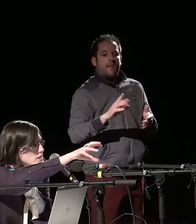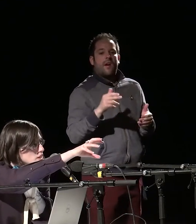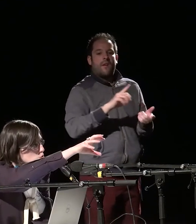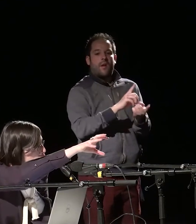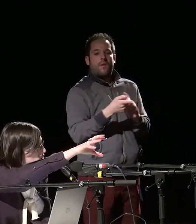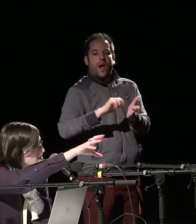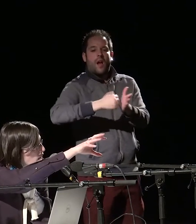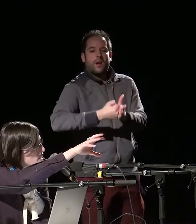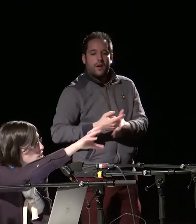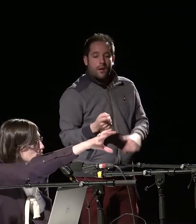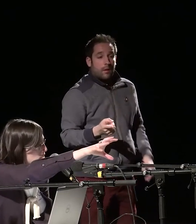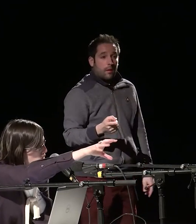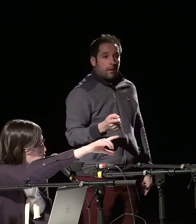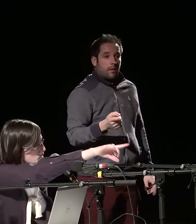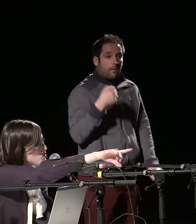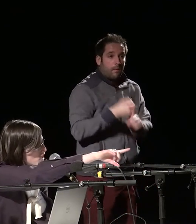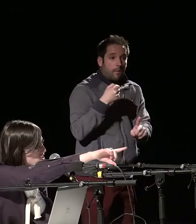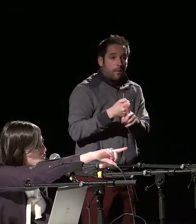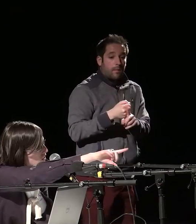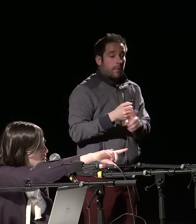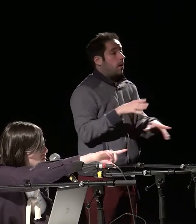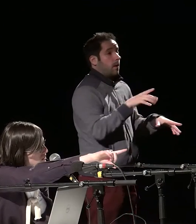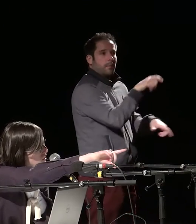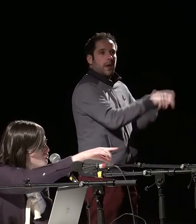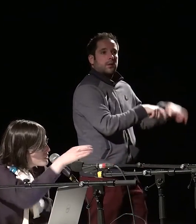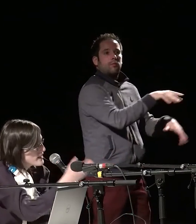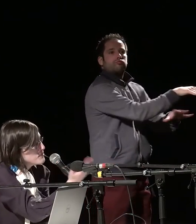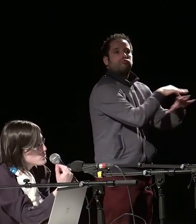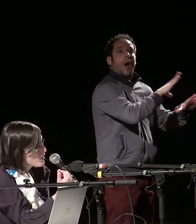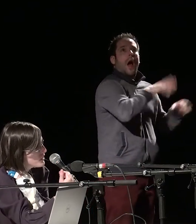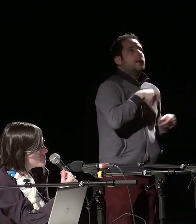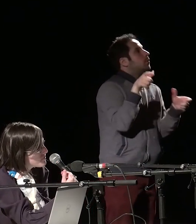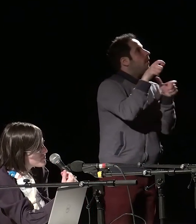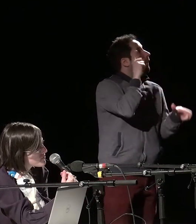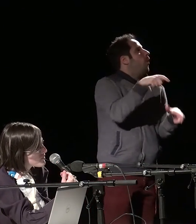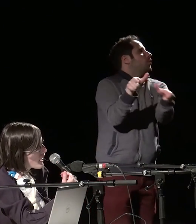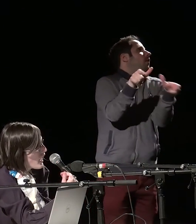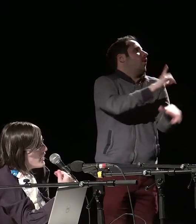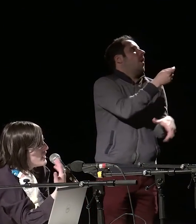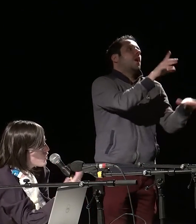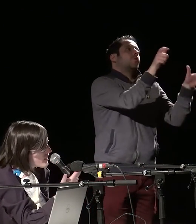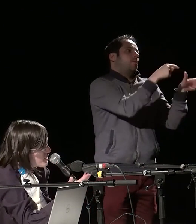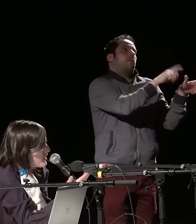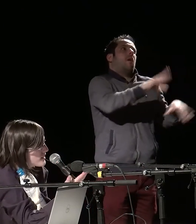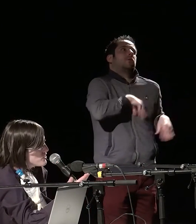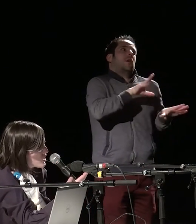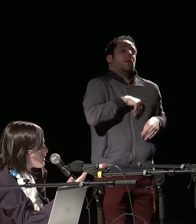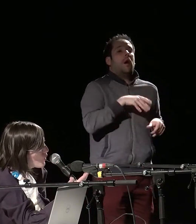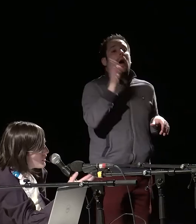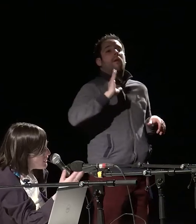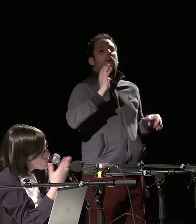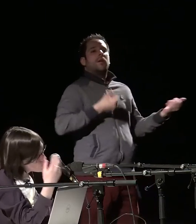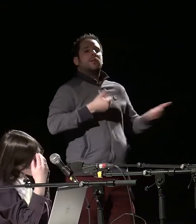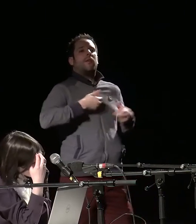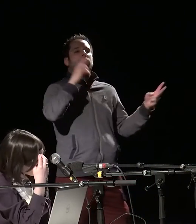là, du coup, ça, les gens acceptent la surveillance parce qu'on cherche ces gens-là. Du coup, ils acceptent d'être surveillés. Les gens acceptaient les services